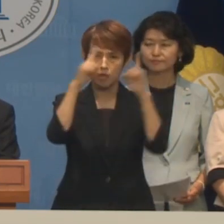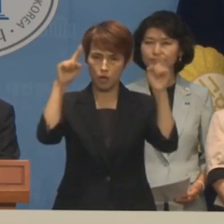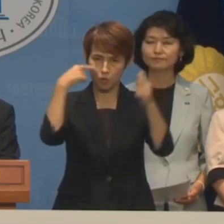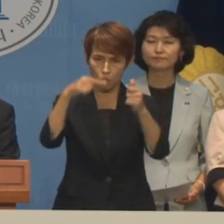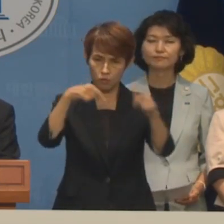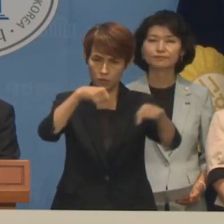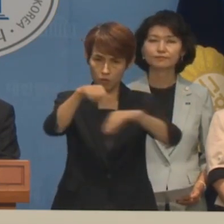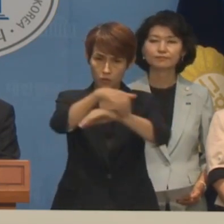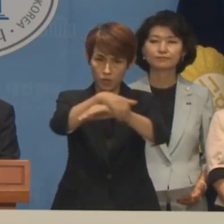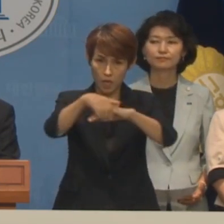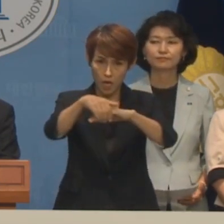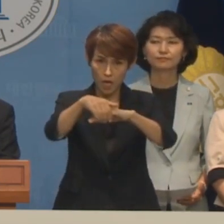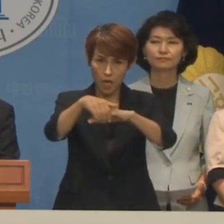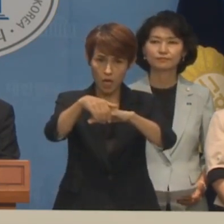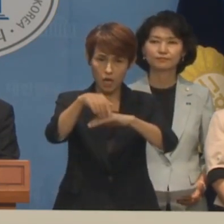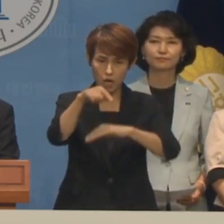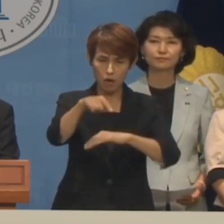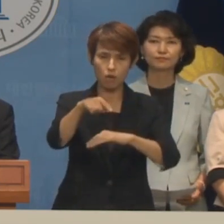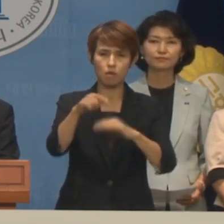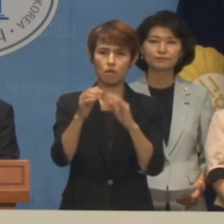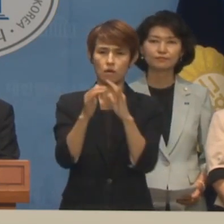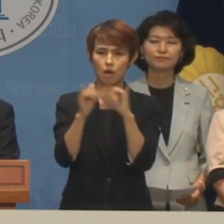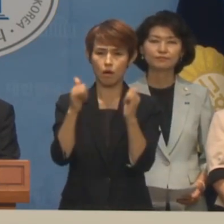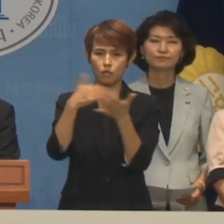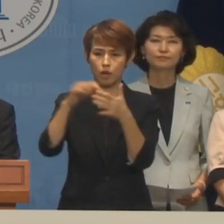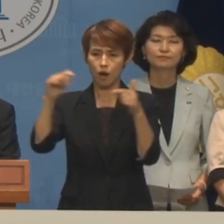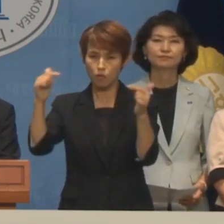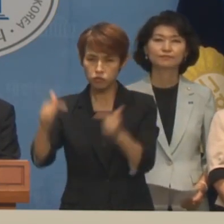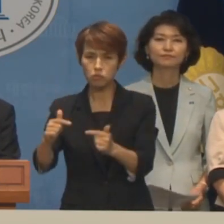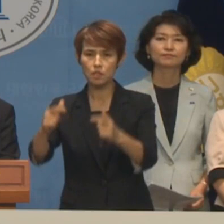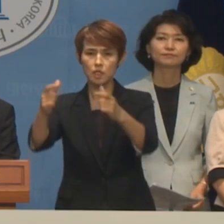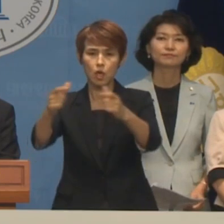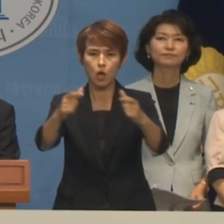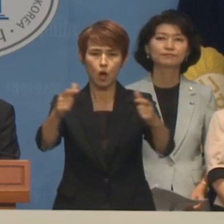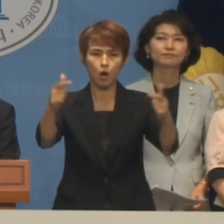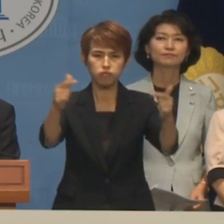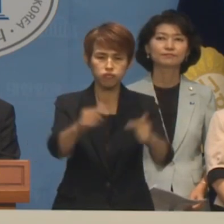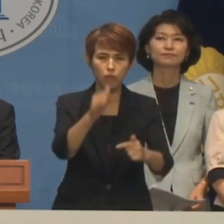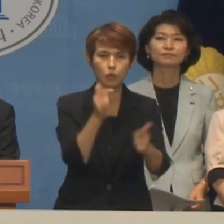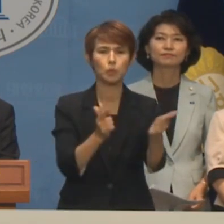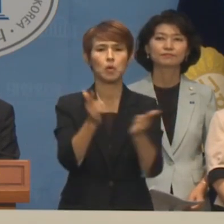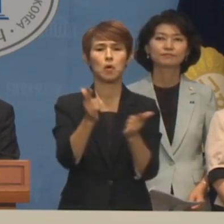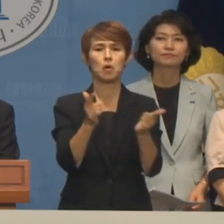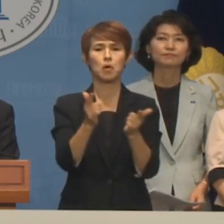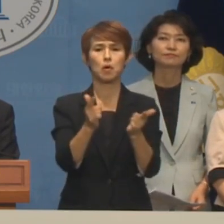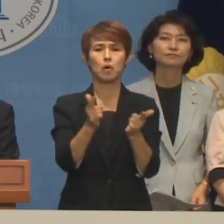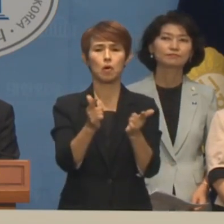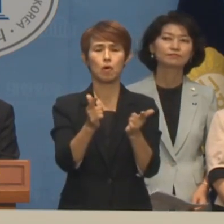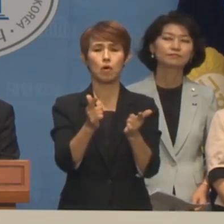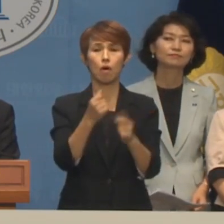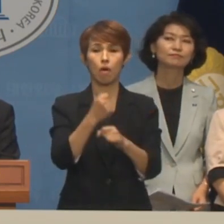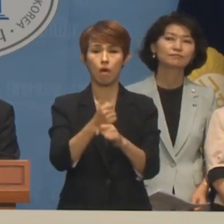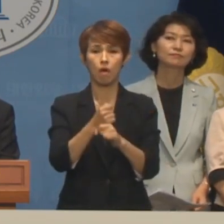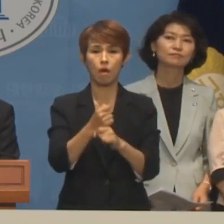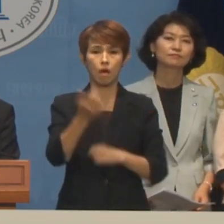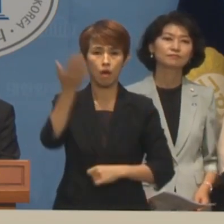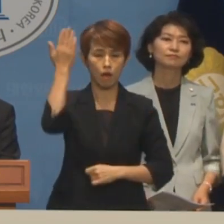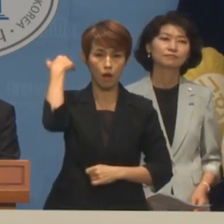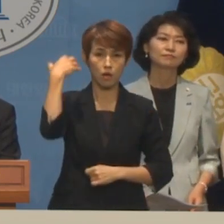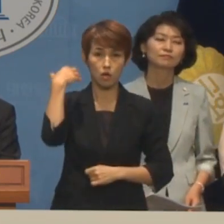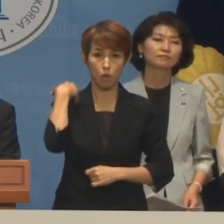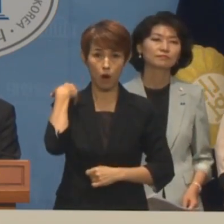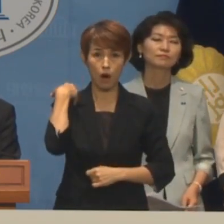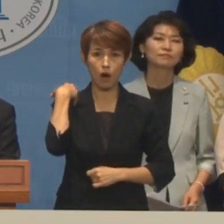정책은 인구와 지역 소멸에 따른 구조 조정이라는 미명하에 과거의 역할과